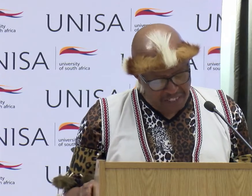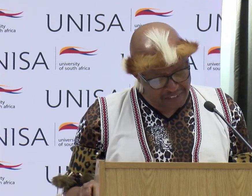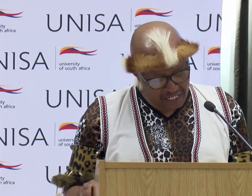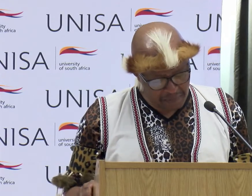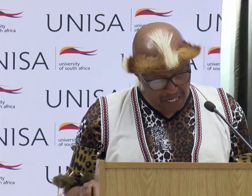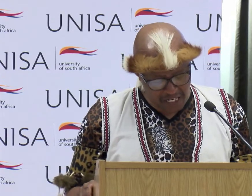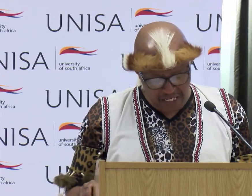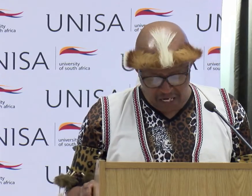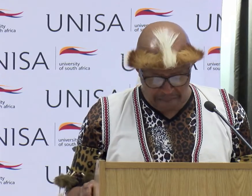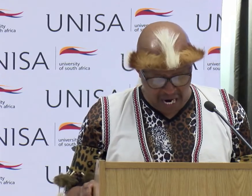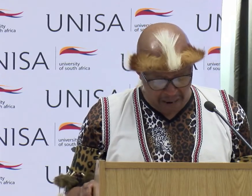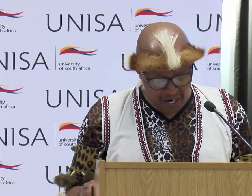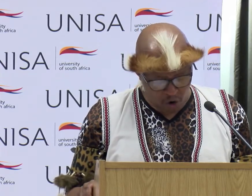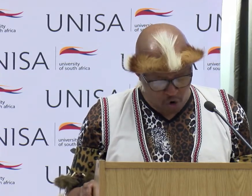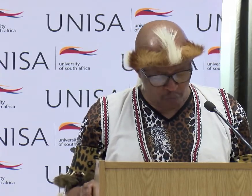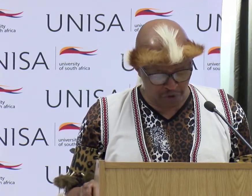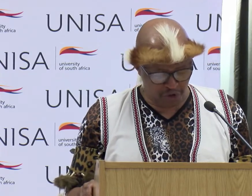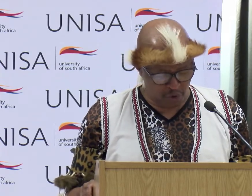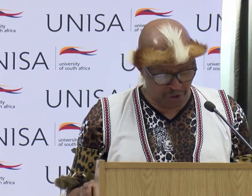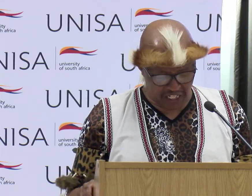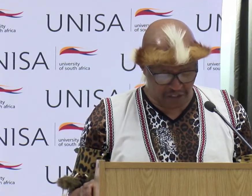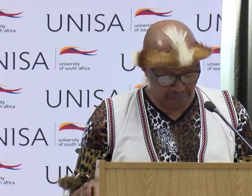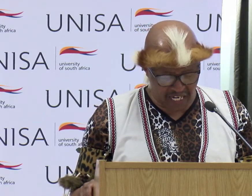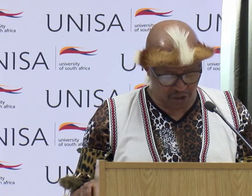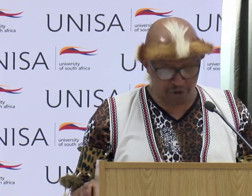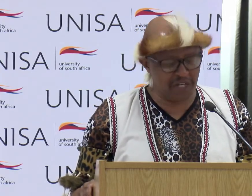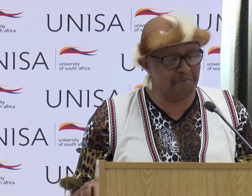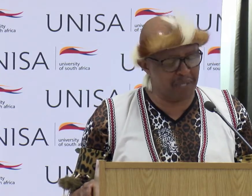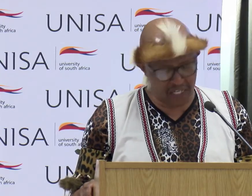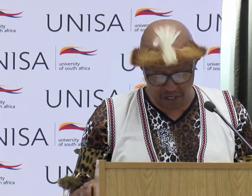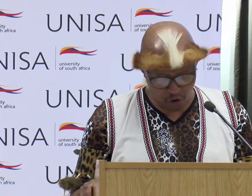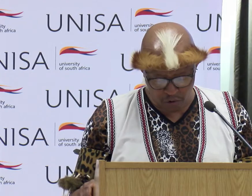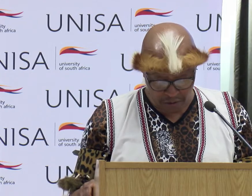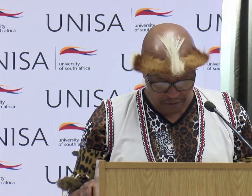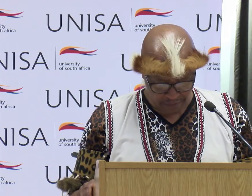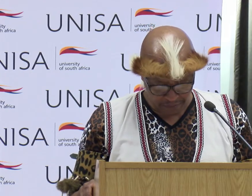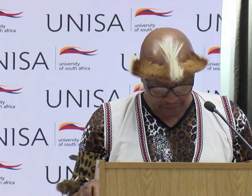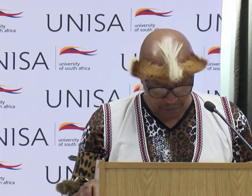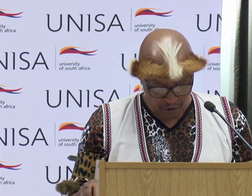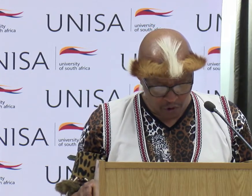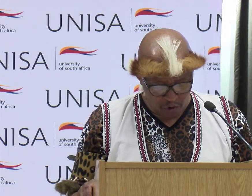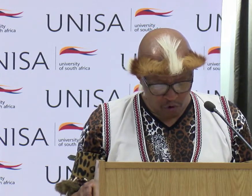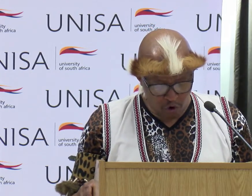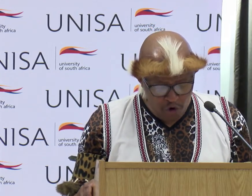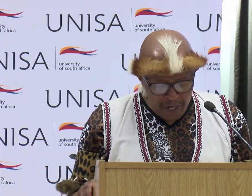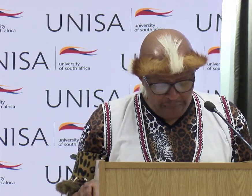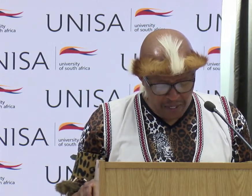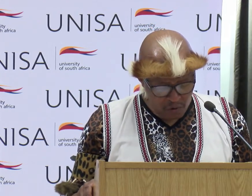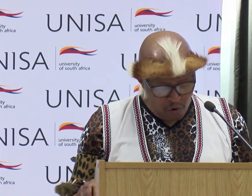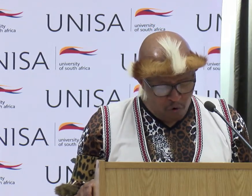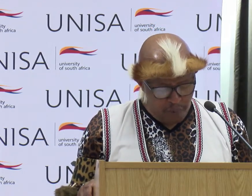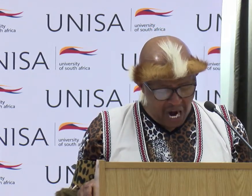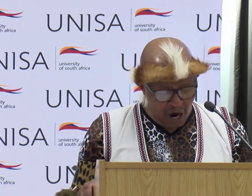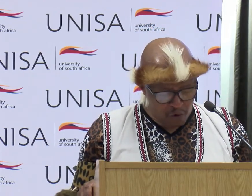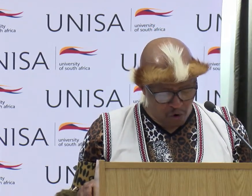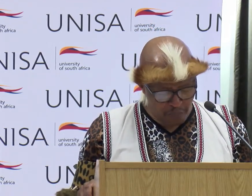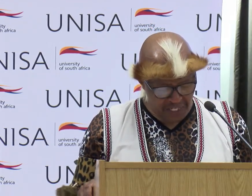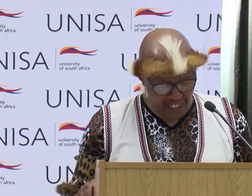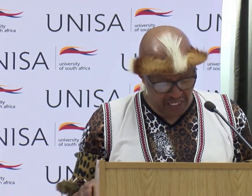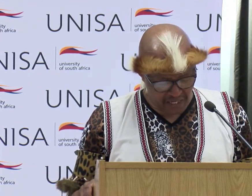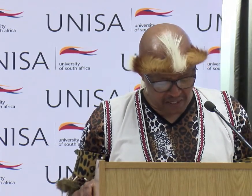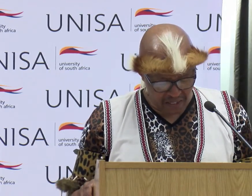ubisi esilincele lika mama ongumsusa nesibeletho sempilo. Ulwimi